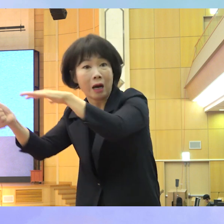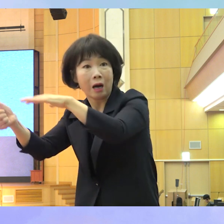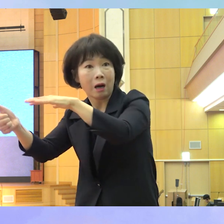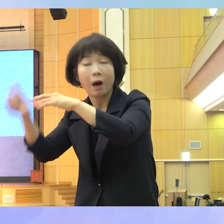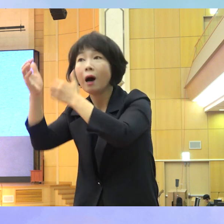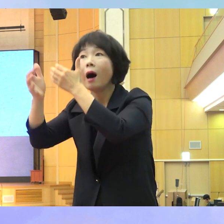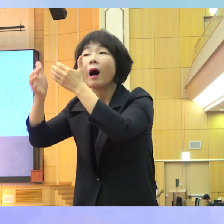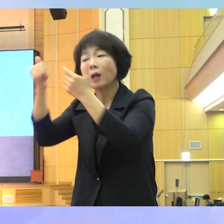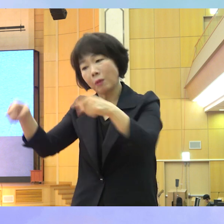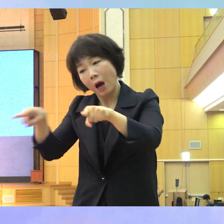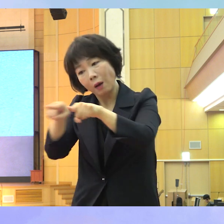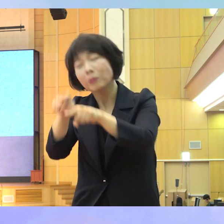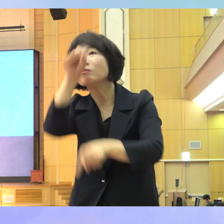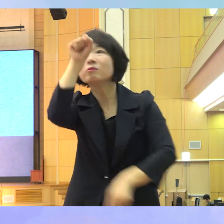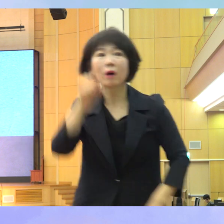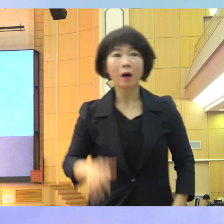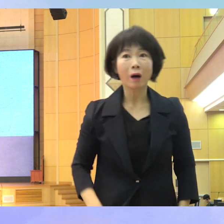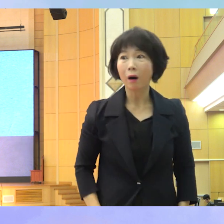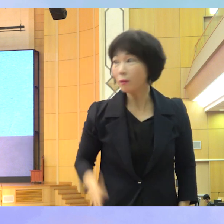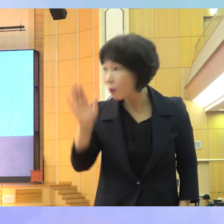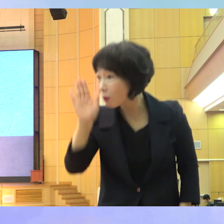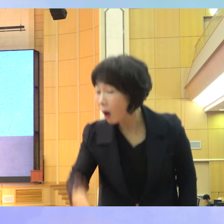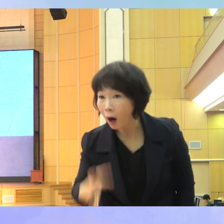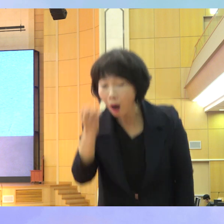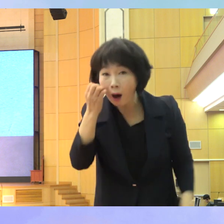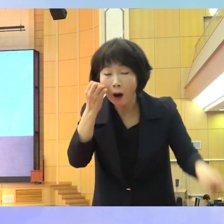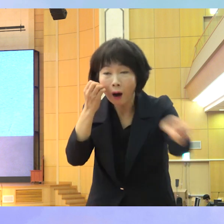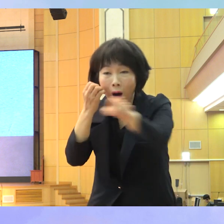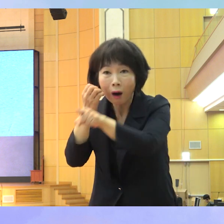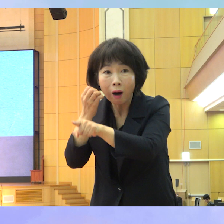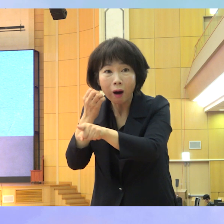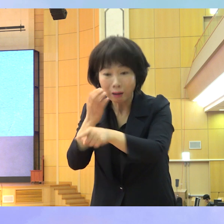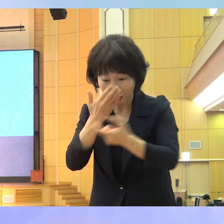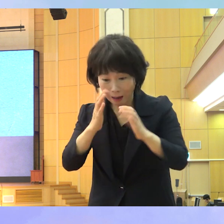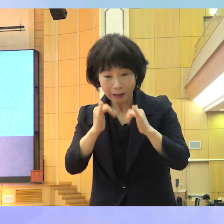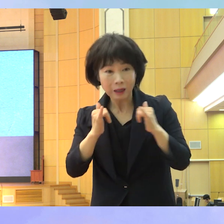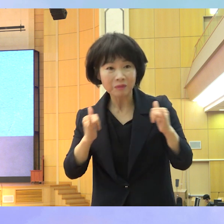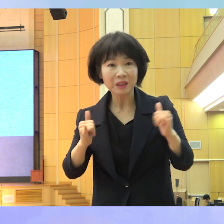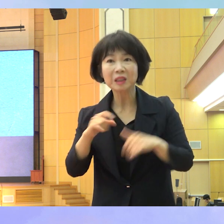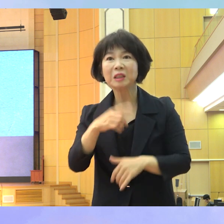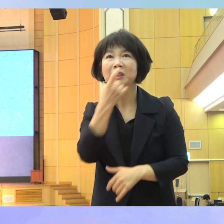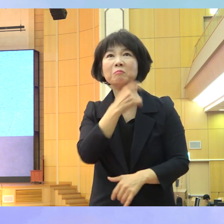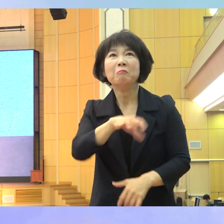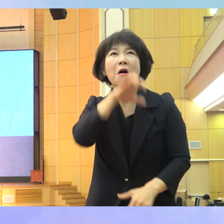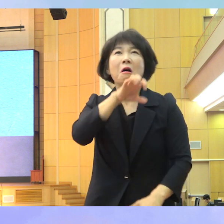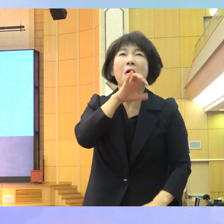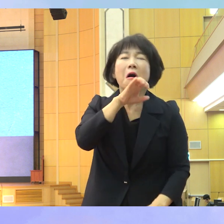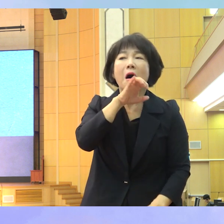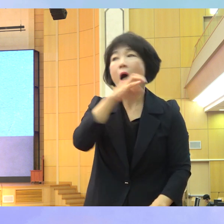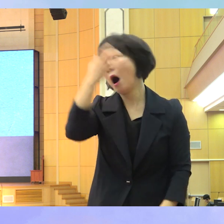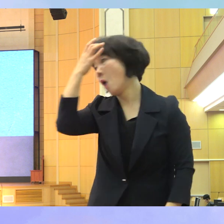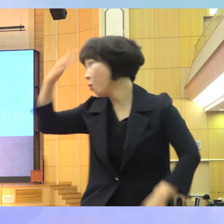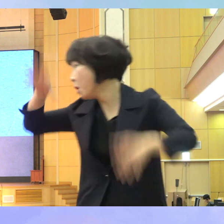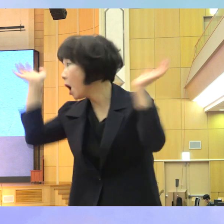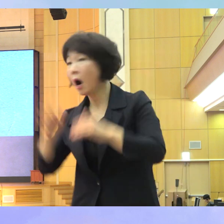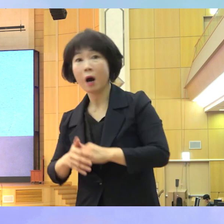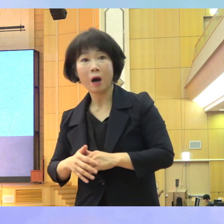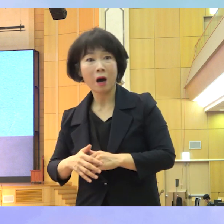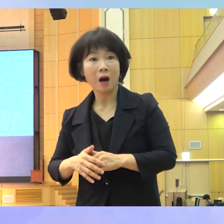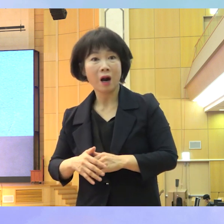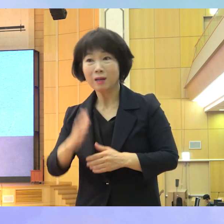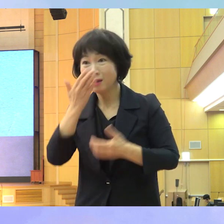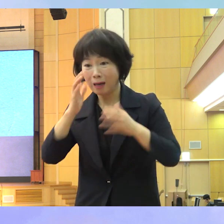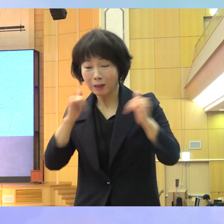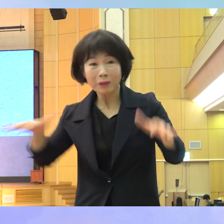하나님의 그늘 아래 있어야 되는데, 광야 생활할 때 이스라엘 백성들은 어떤 불평을 했어요? 도대체